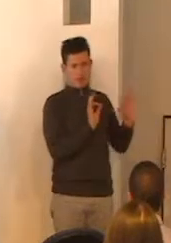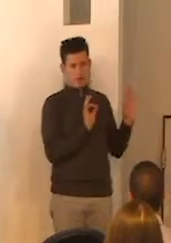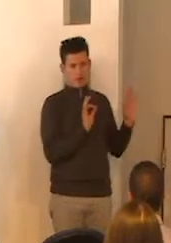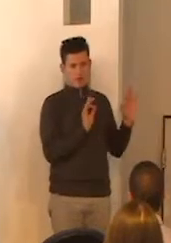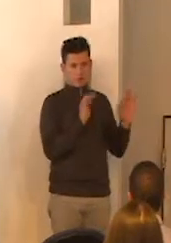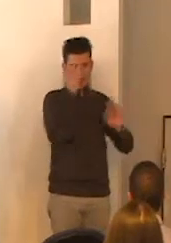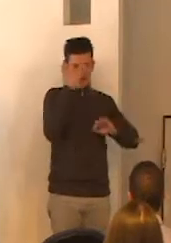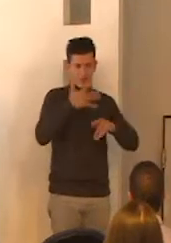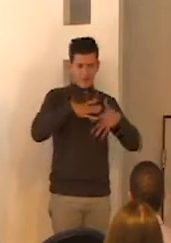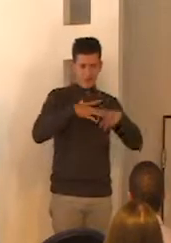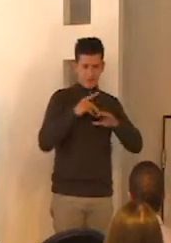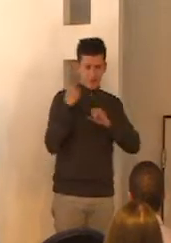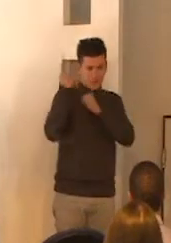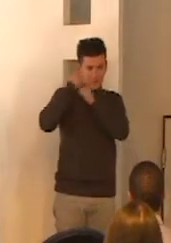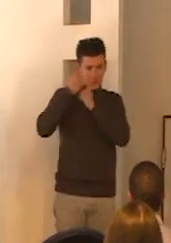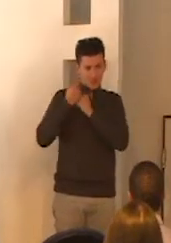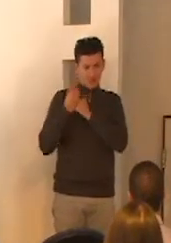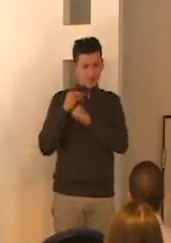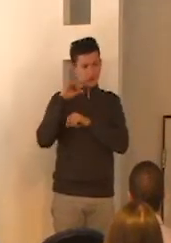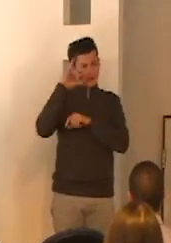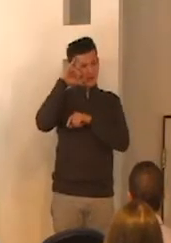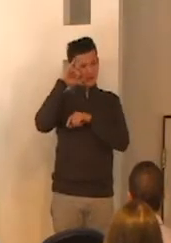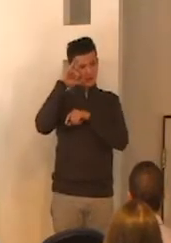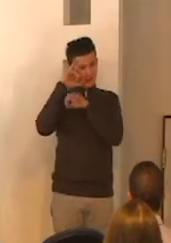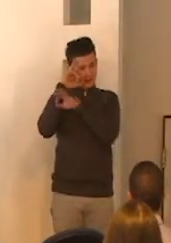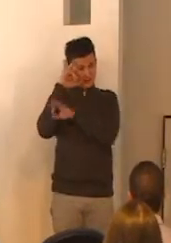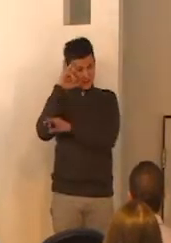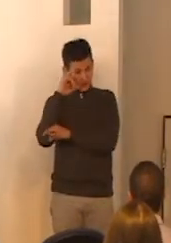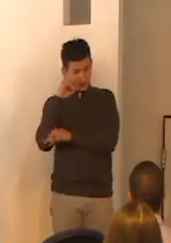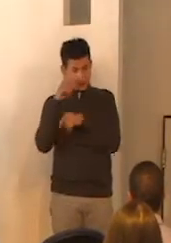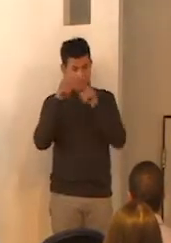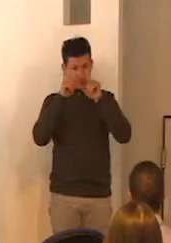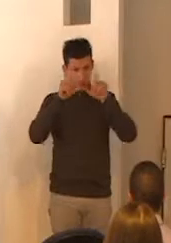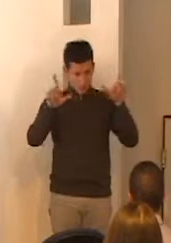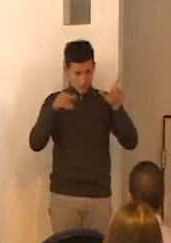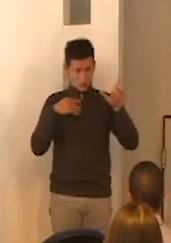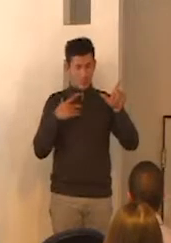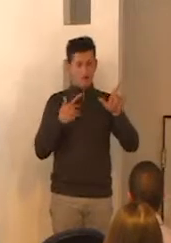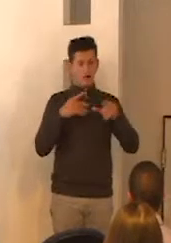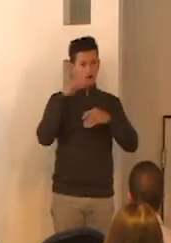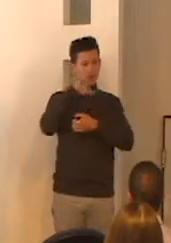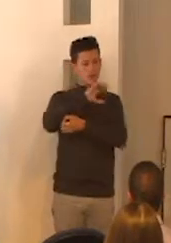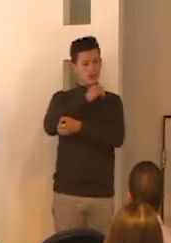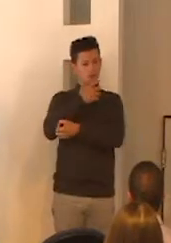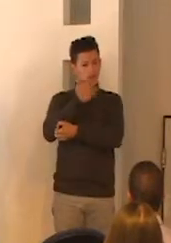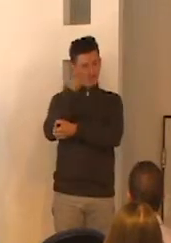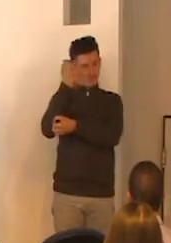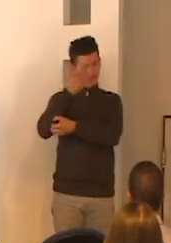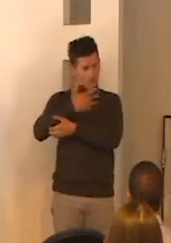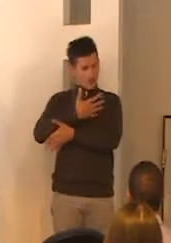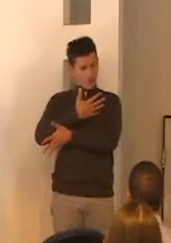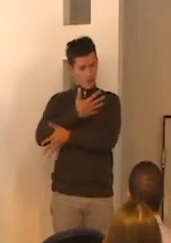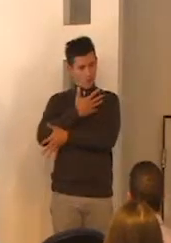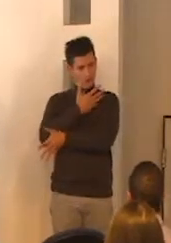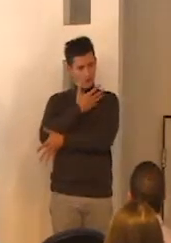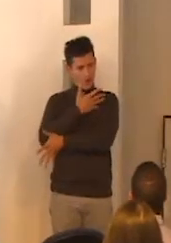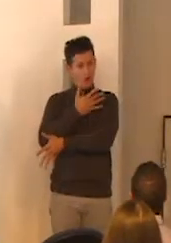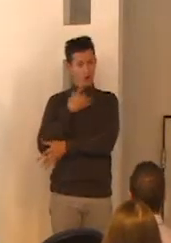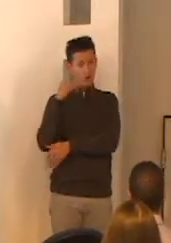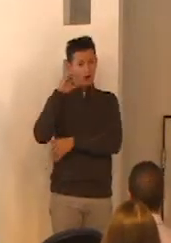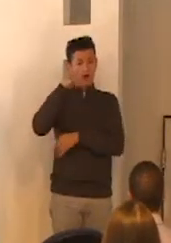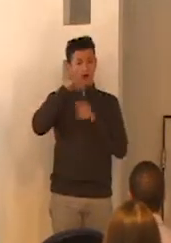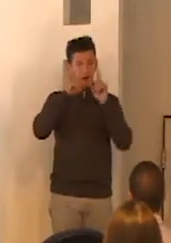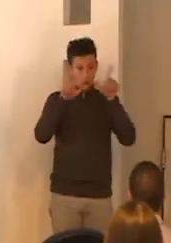los principios de la psicolingüística, de la neurolingüística, se hace evidente que el lenguaje como